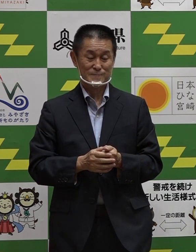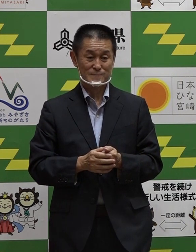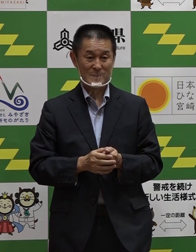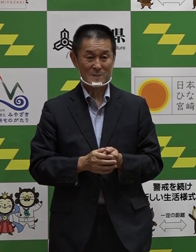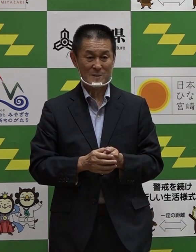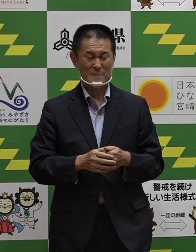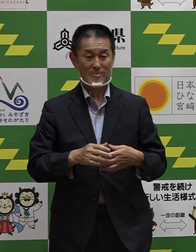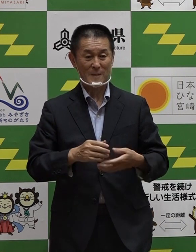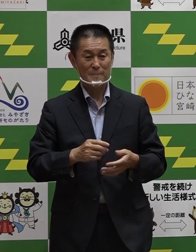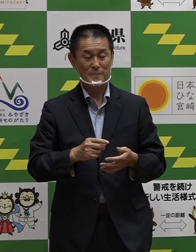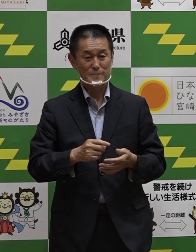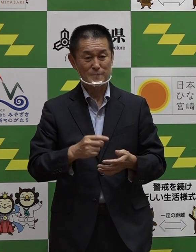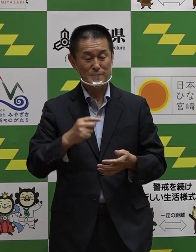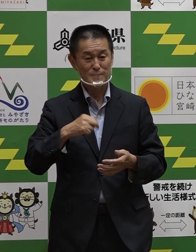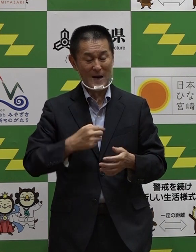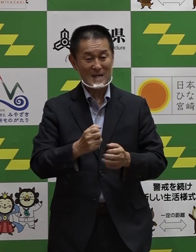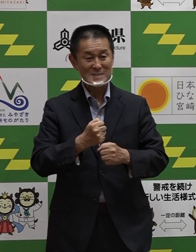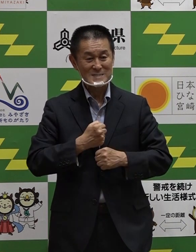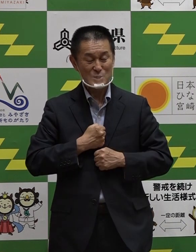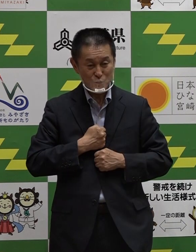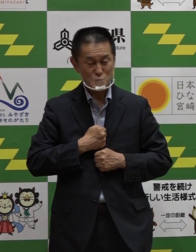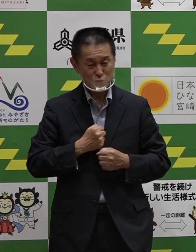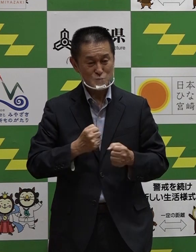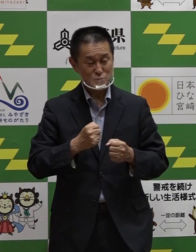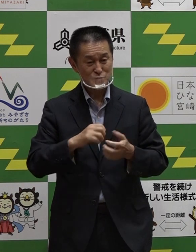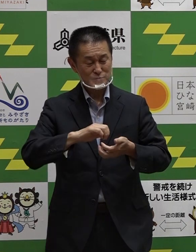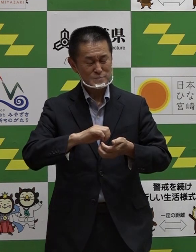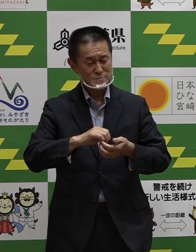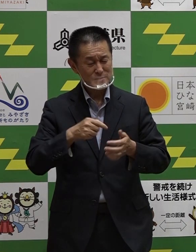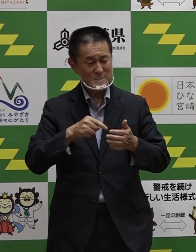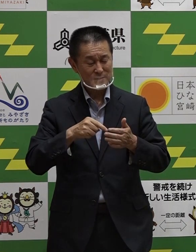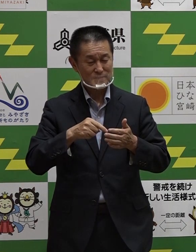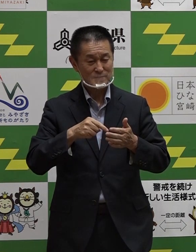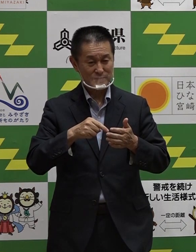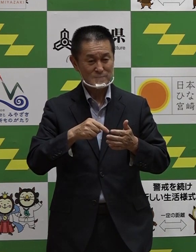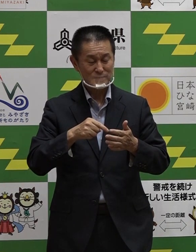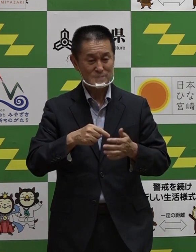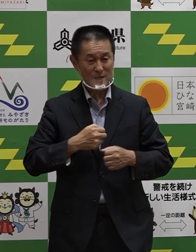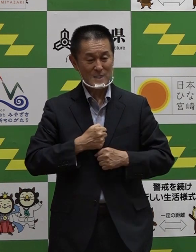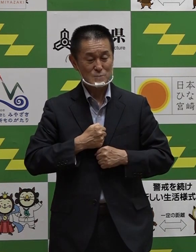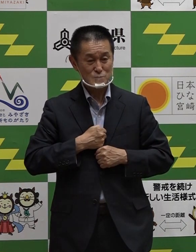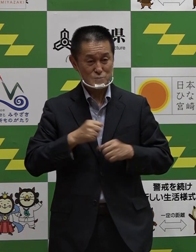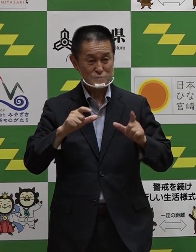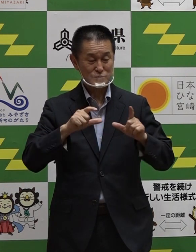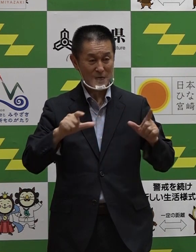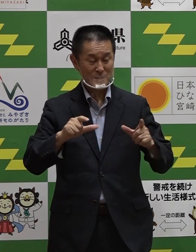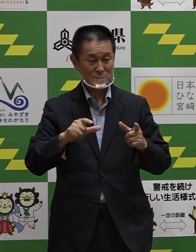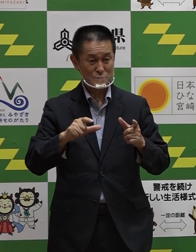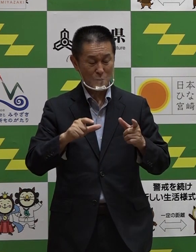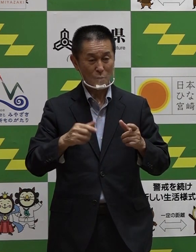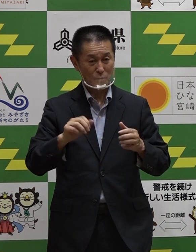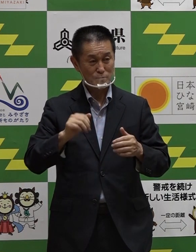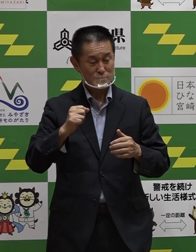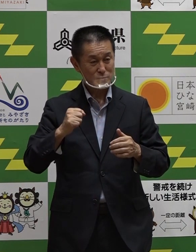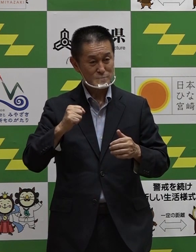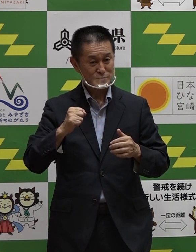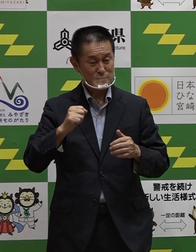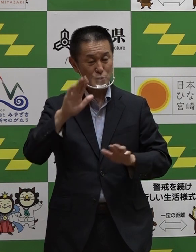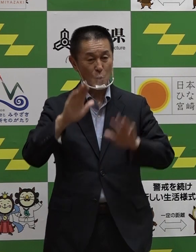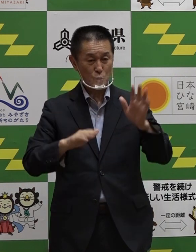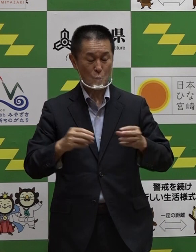。自粛の定義にもよりますが、はい、注意喚起の、まあ、強度ということになろうかと思います。